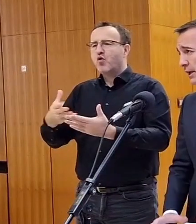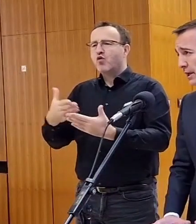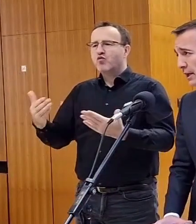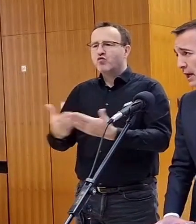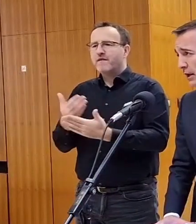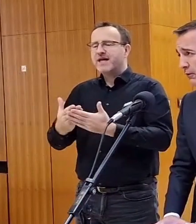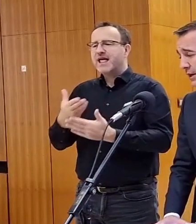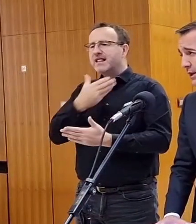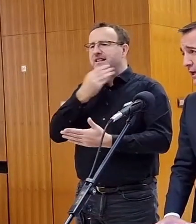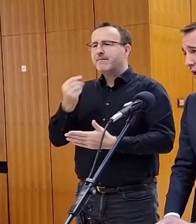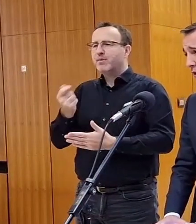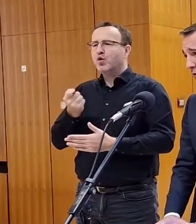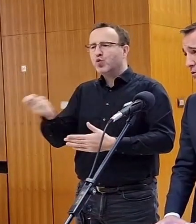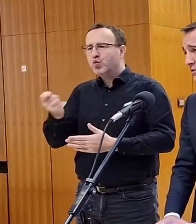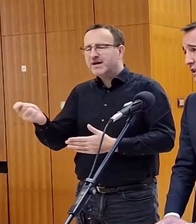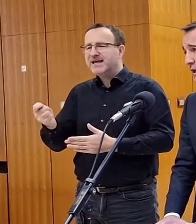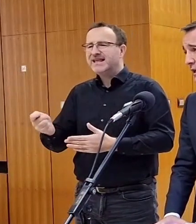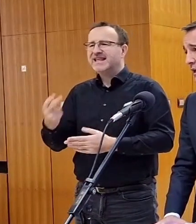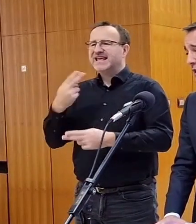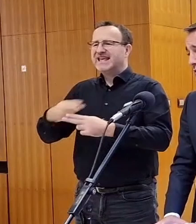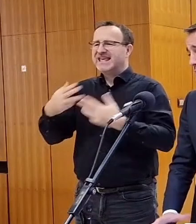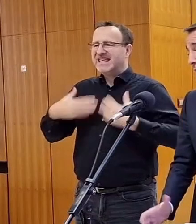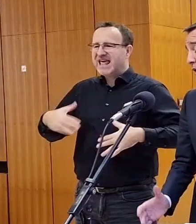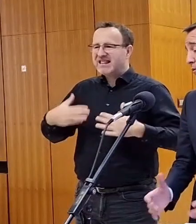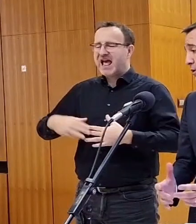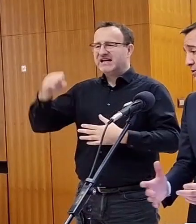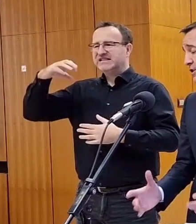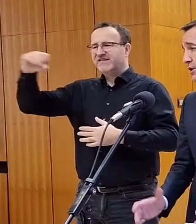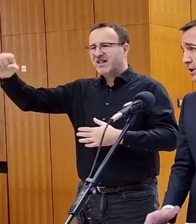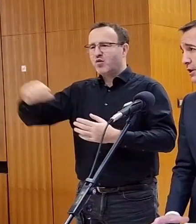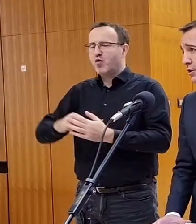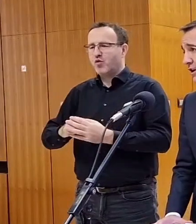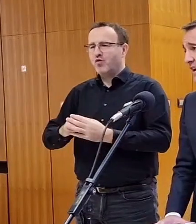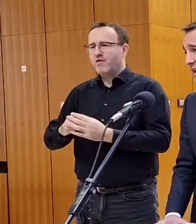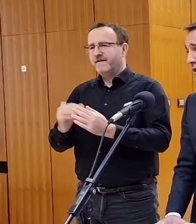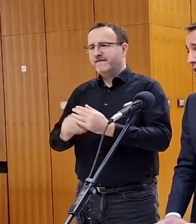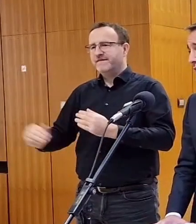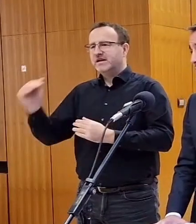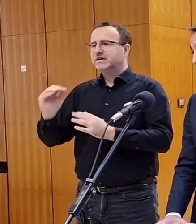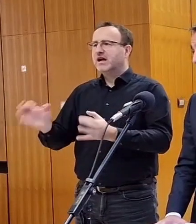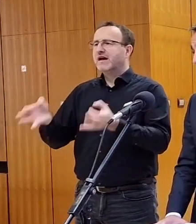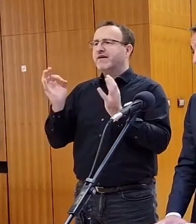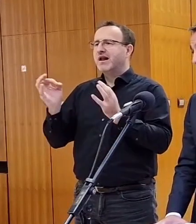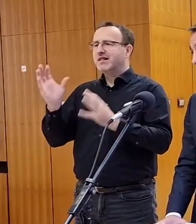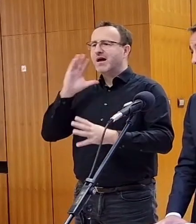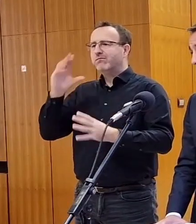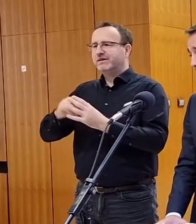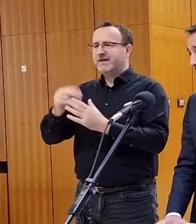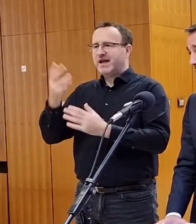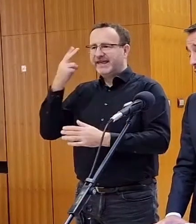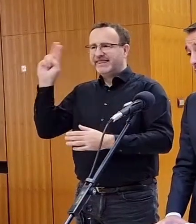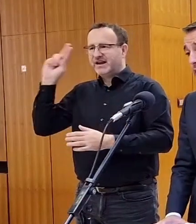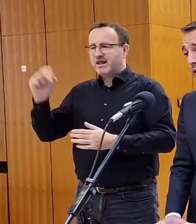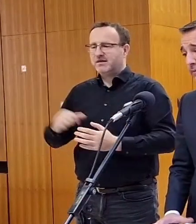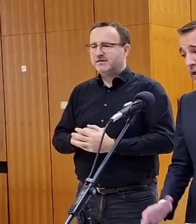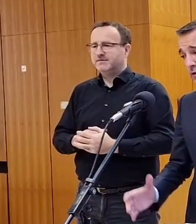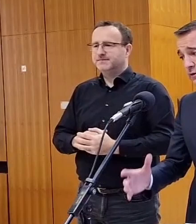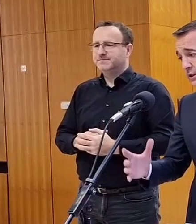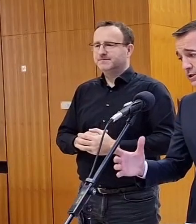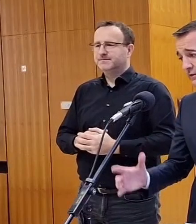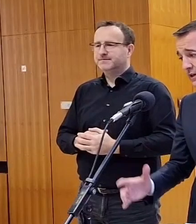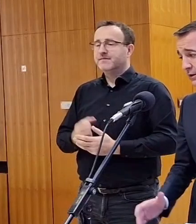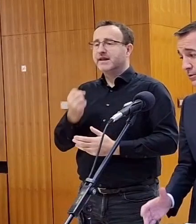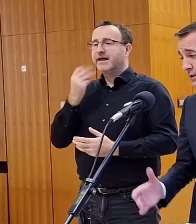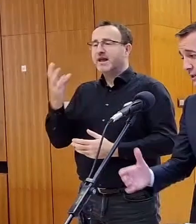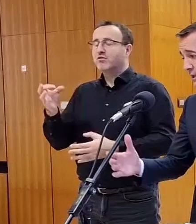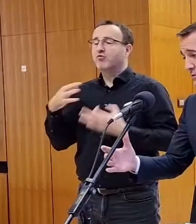teplovzdušná technika, nová hygiena, nové osvetlenie. To znamená, áno, ide o zvýšenie kvality týchto internátov jednoznačne. Ale ak